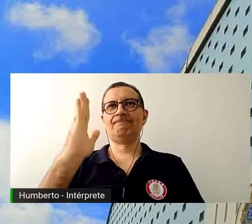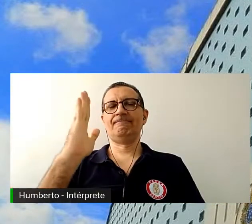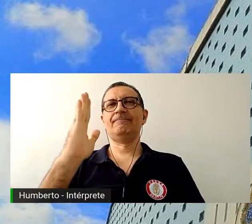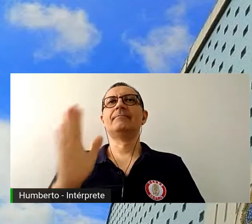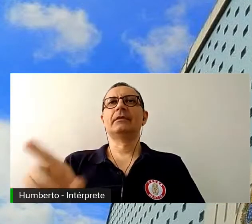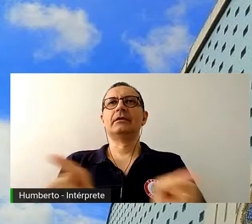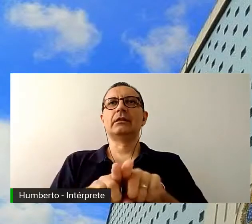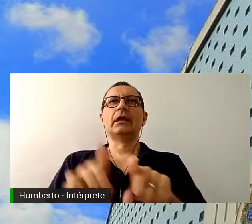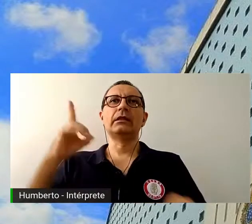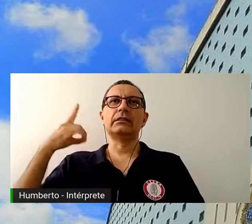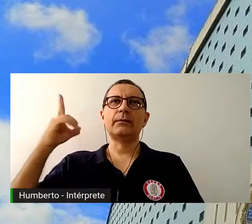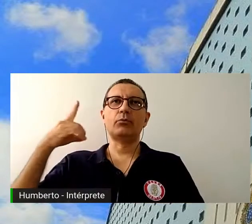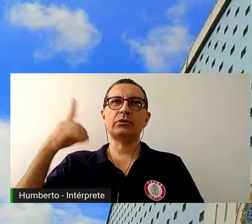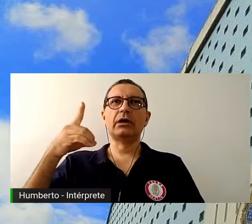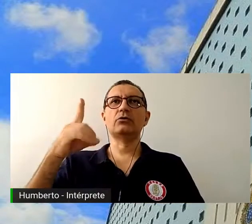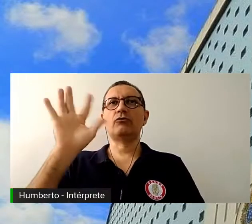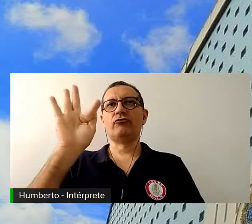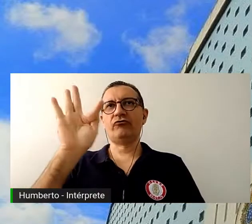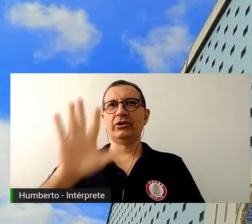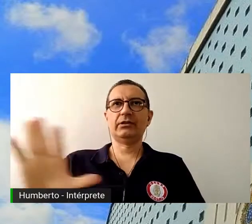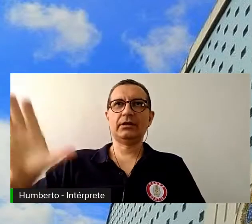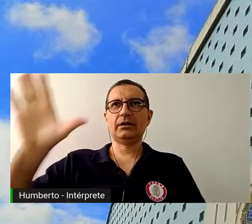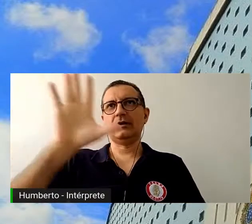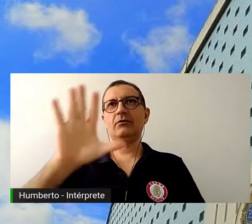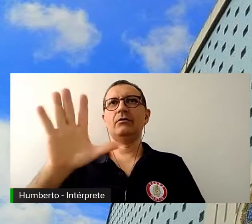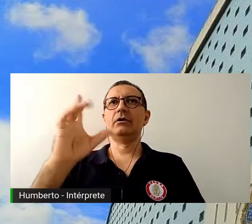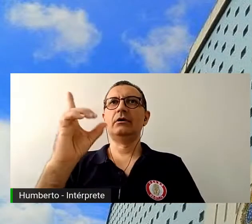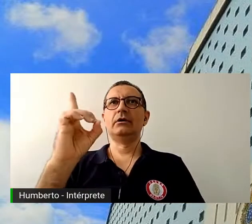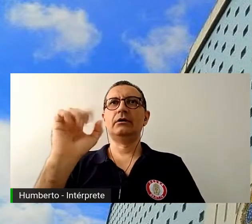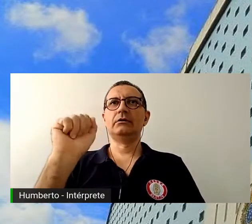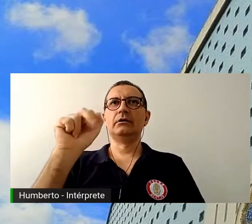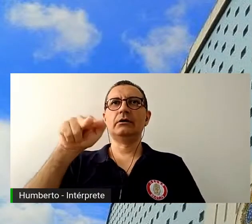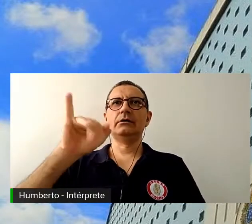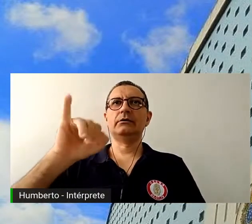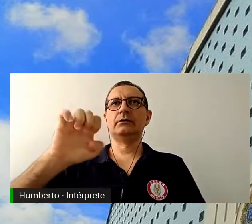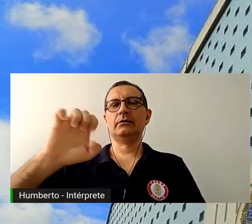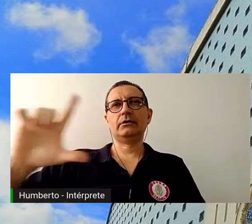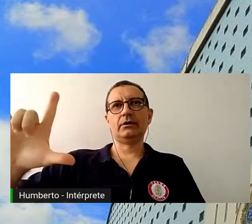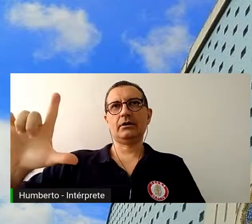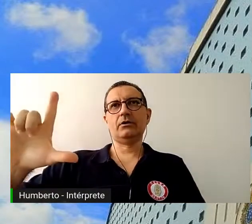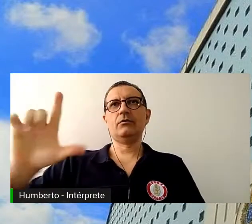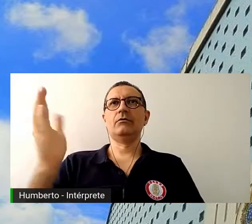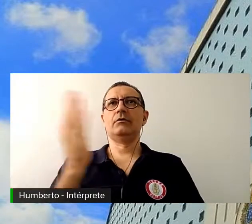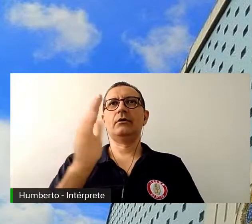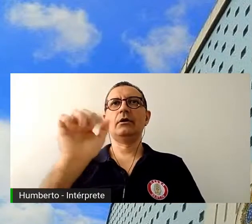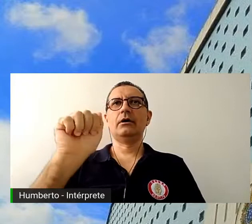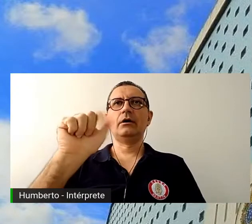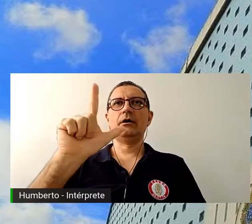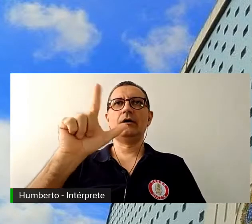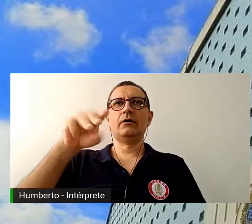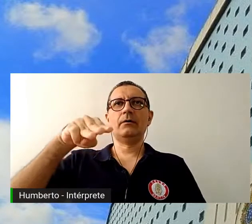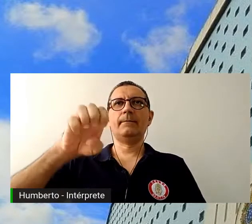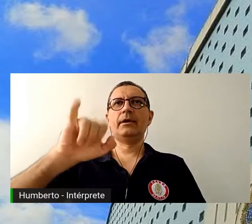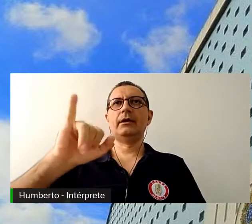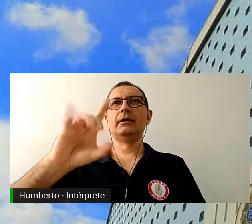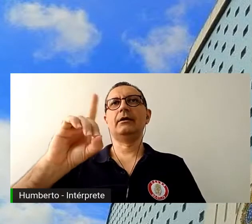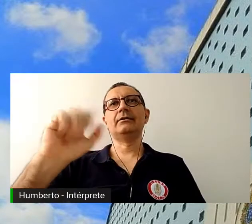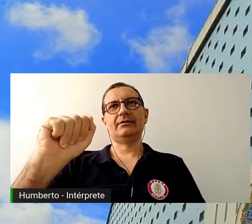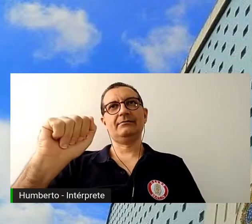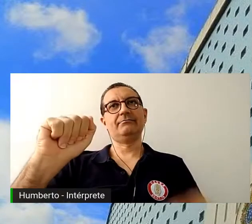da antiga escola técnica, que vai dar um ponto de vista mais político e também nos falar um pouco sobre